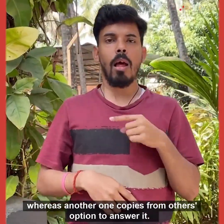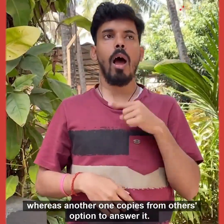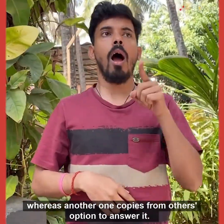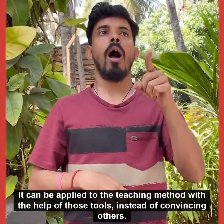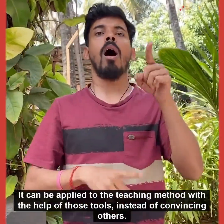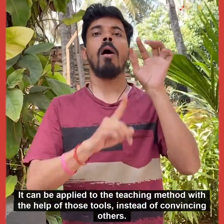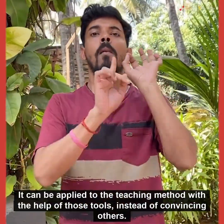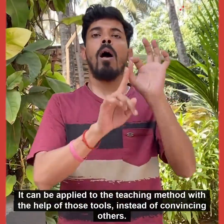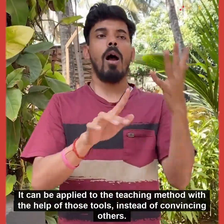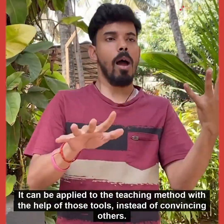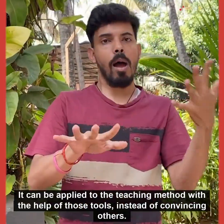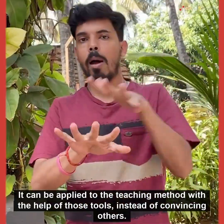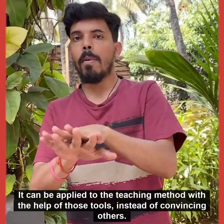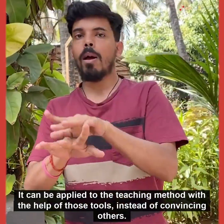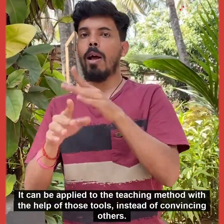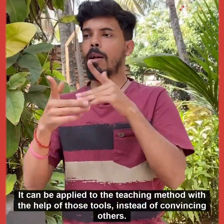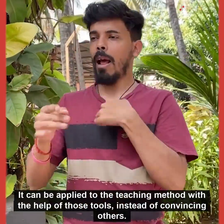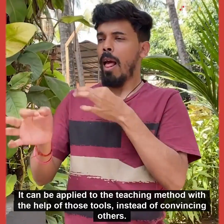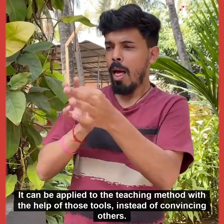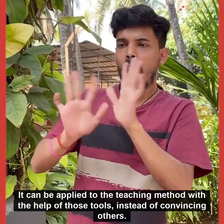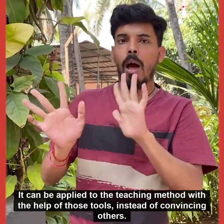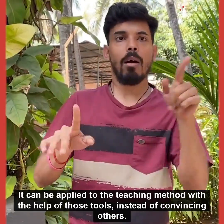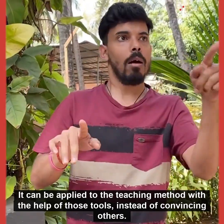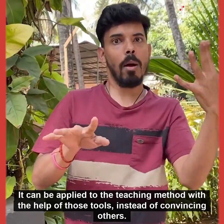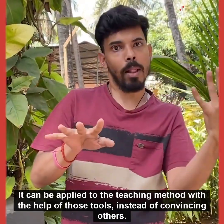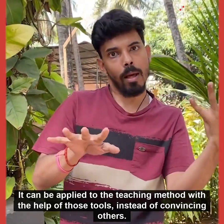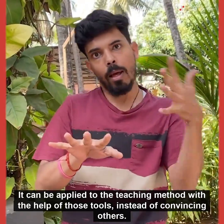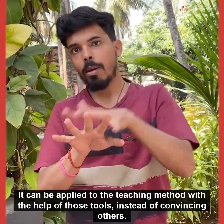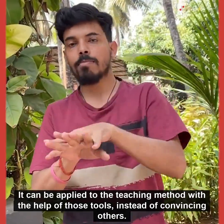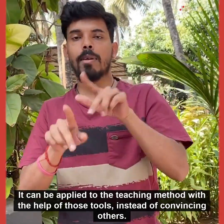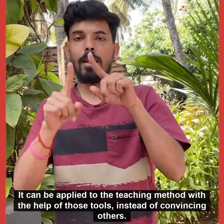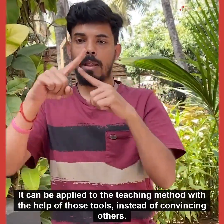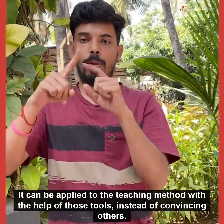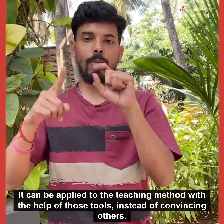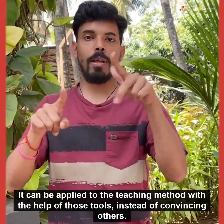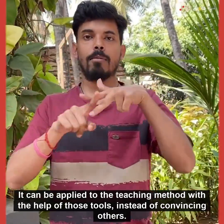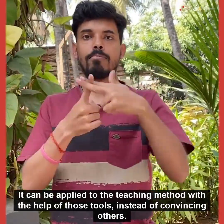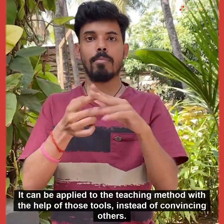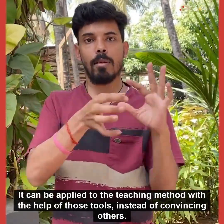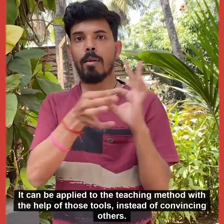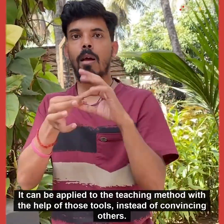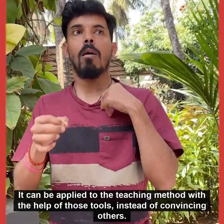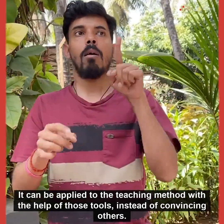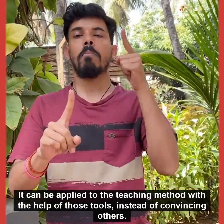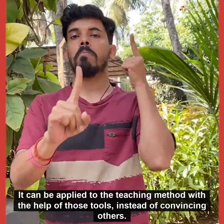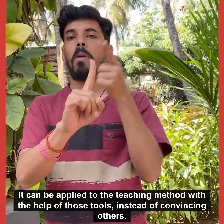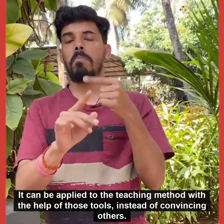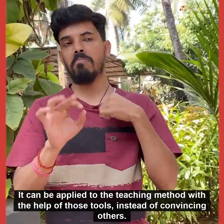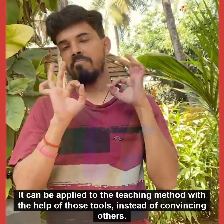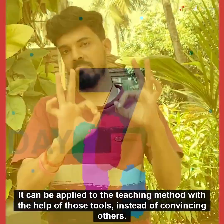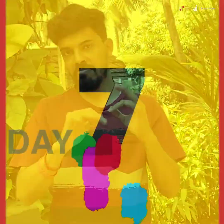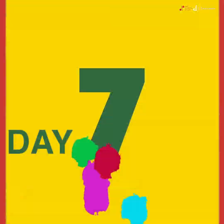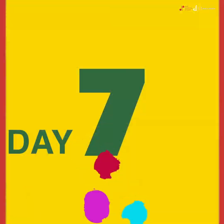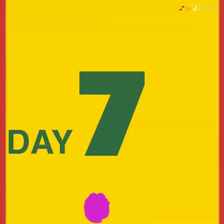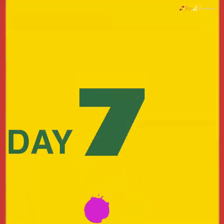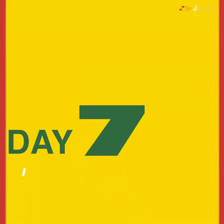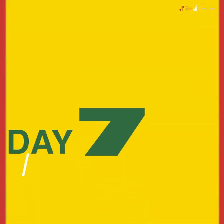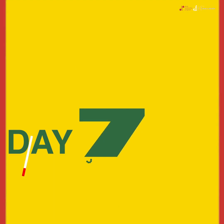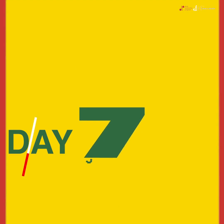का नकल करके उसको जवाब देता है। ऐसे ही हम जब बच्चों को पढ़ाते हैं तो उसमें इन सभी टूल्स का इस्तेमाल कर सकते हैं। 7वां